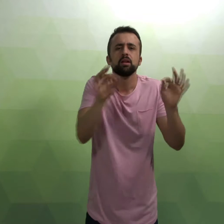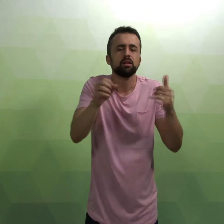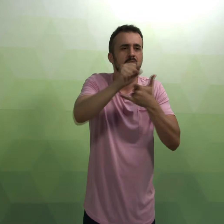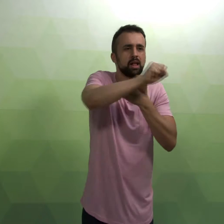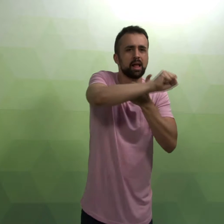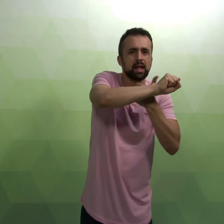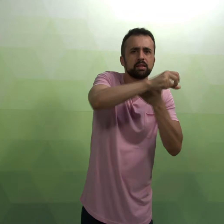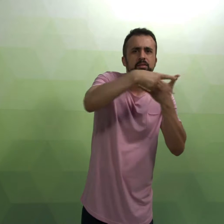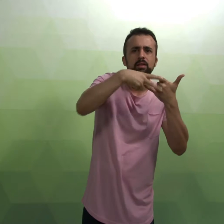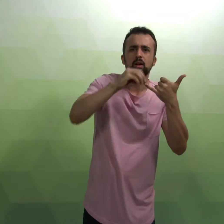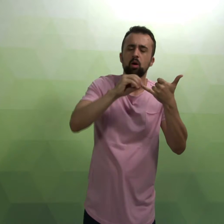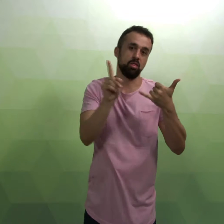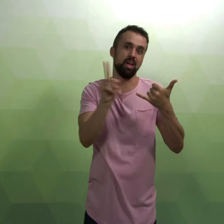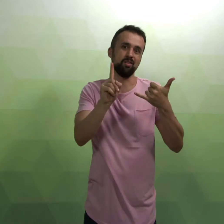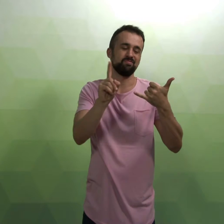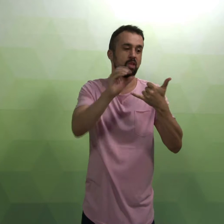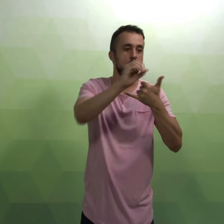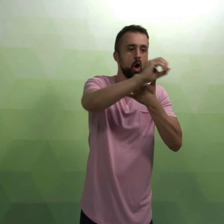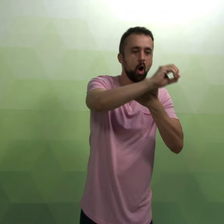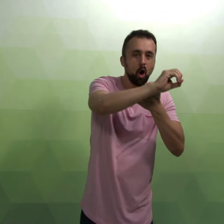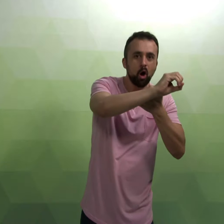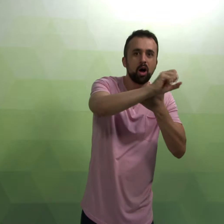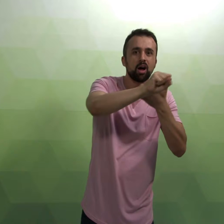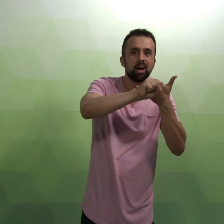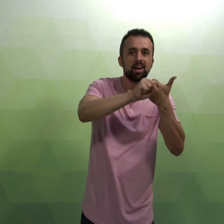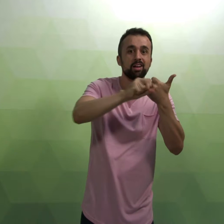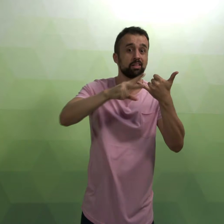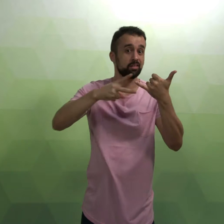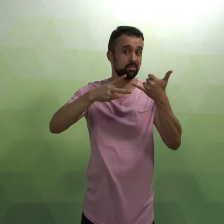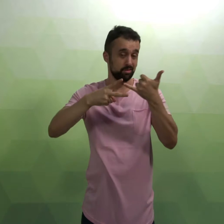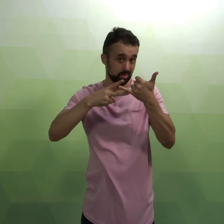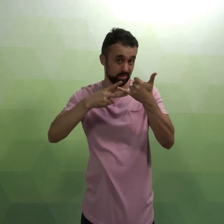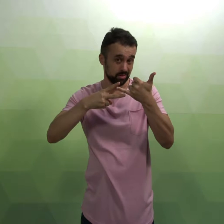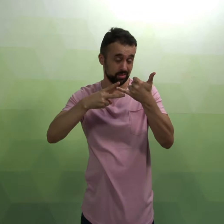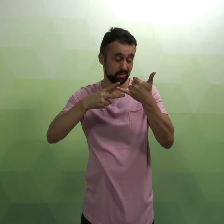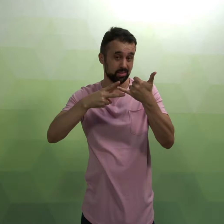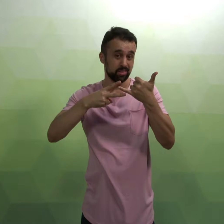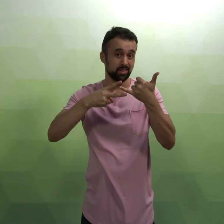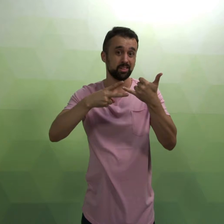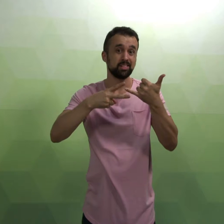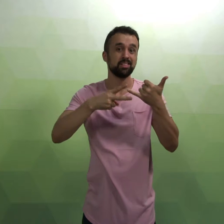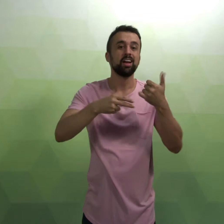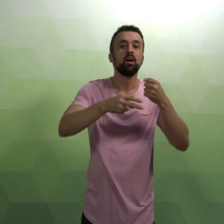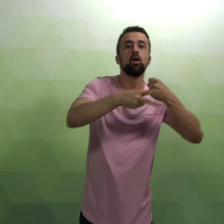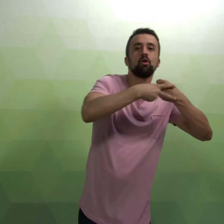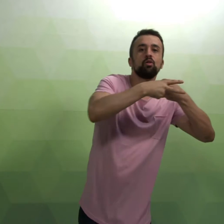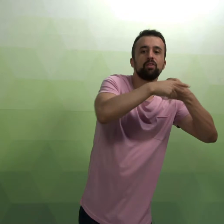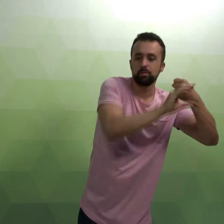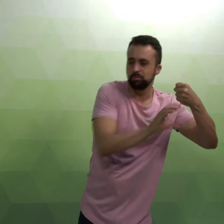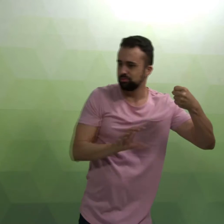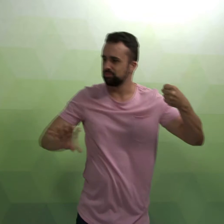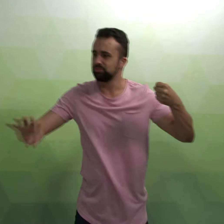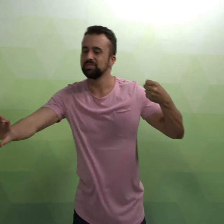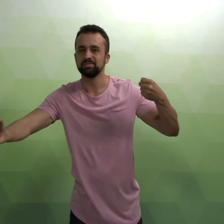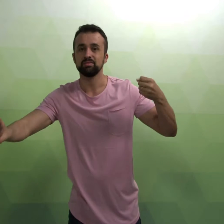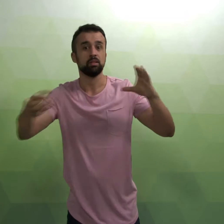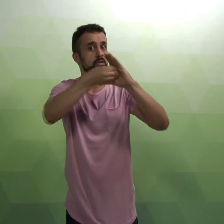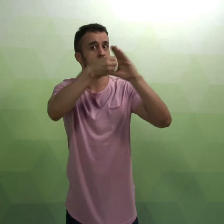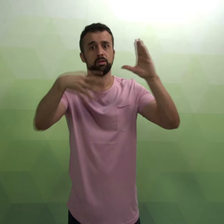caso, nós não temos a ordem SVO, mas sim OSV, o verbo é deslocado para o